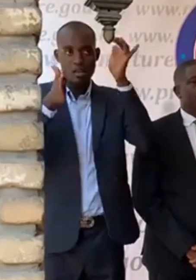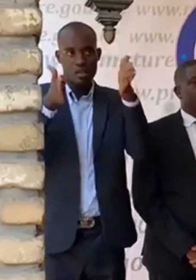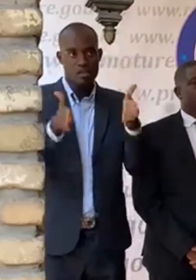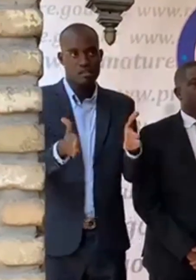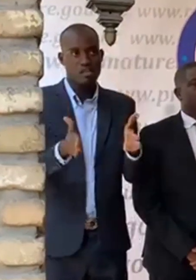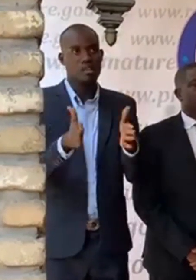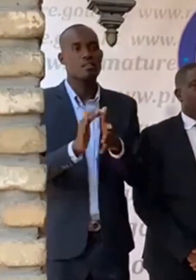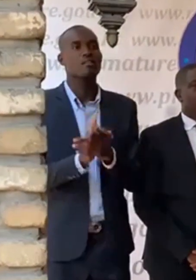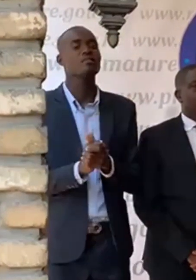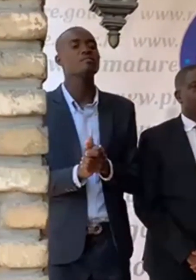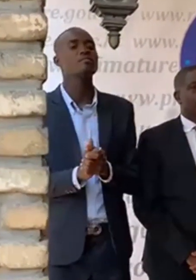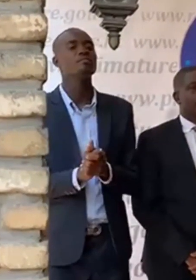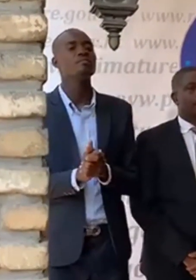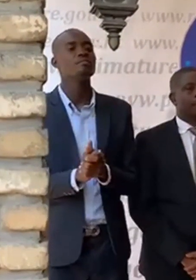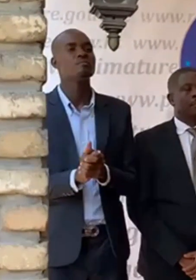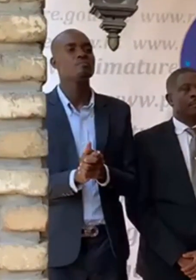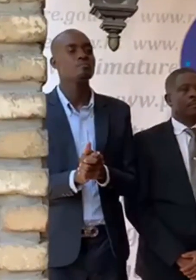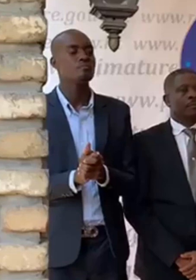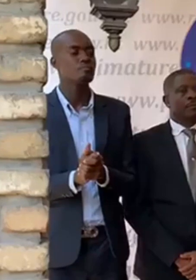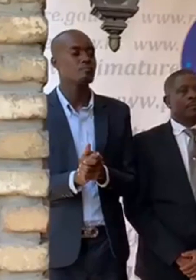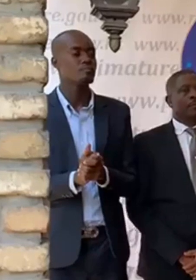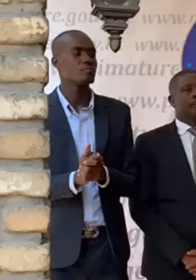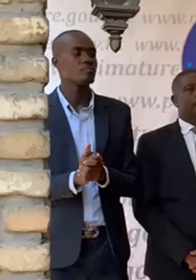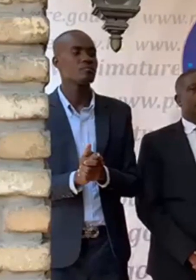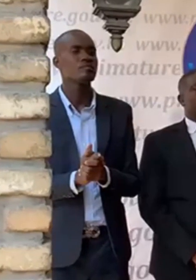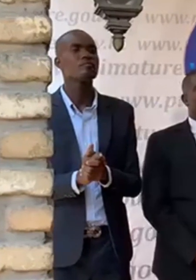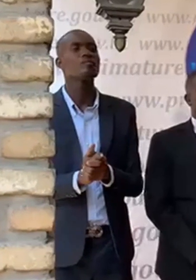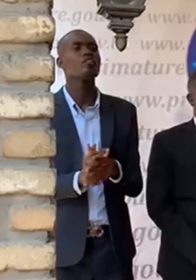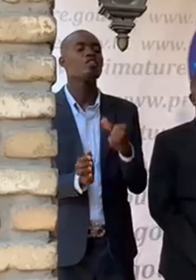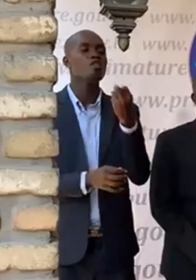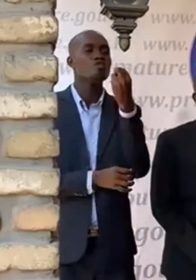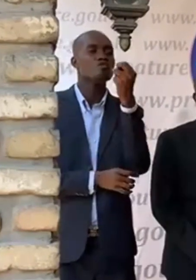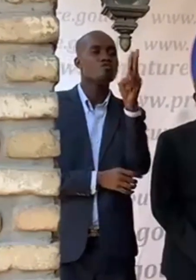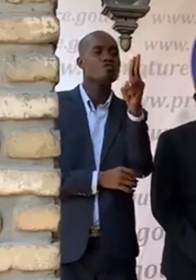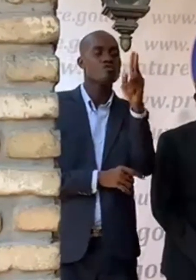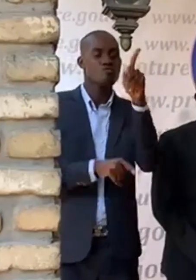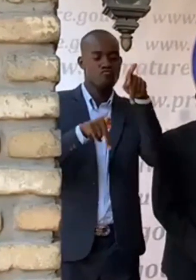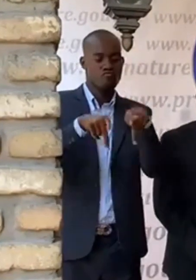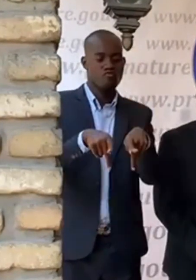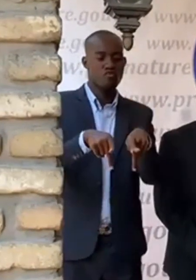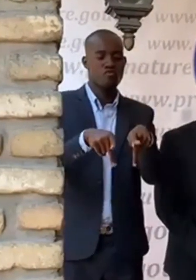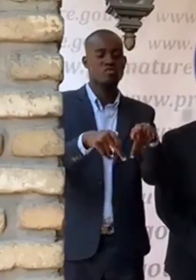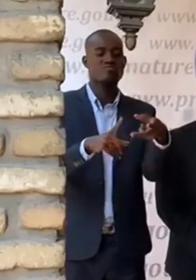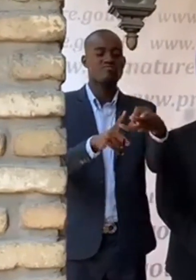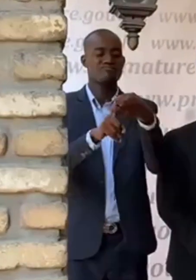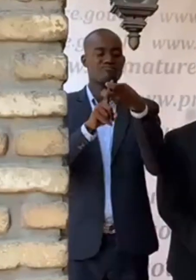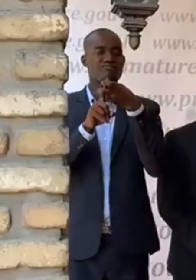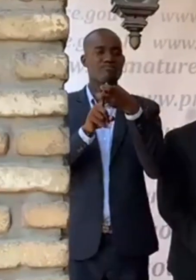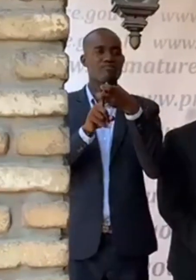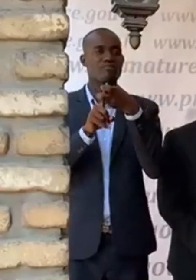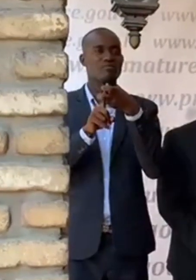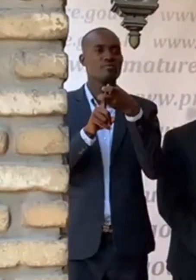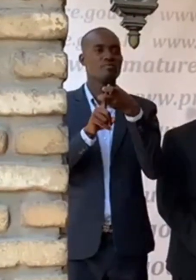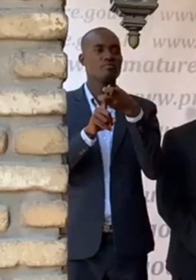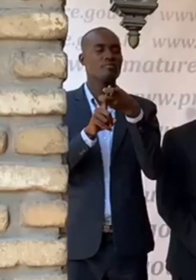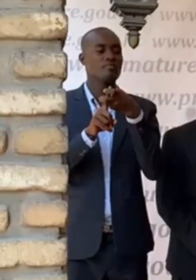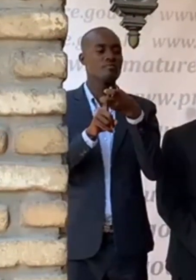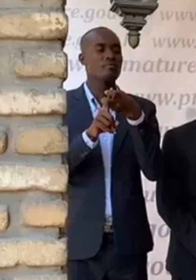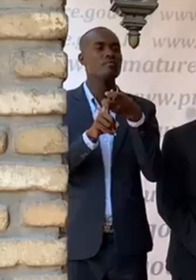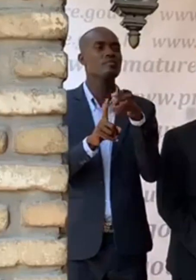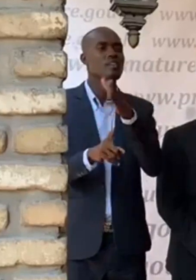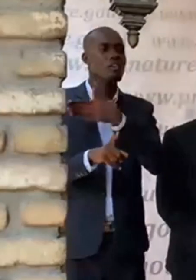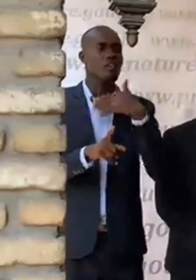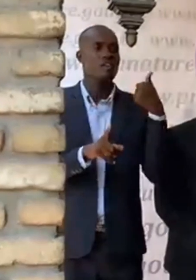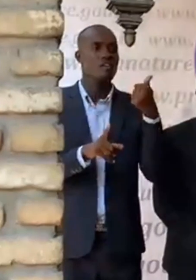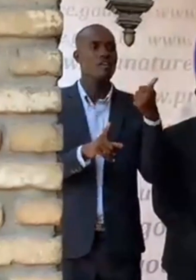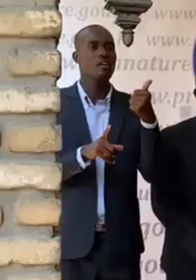fin prendre alors li remet démission, ou bien est-ce que c'est parce qu'il va vouloir paraître l'aide et démission son bagay qui était là depuis bien avant